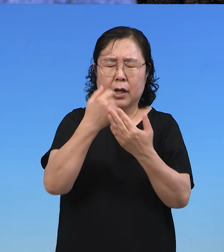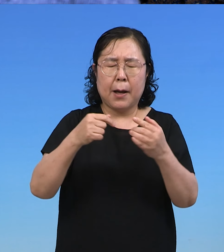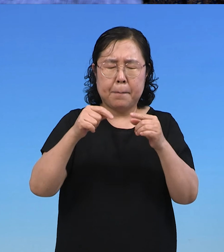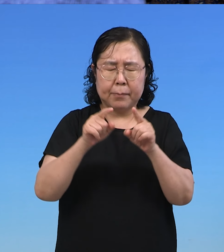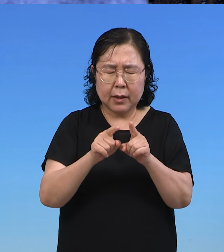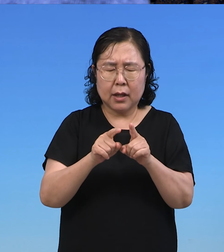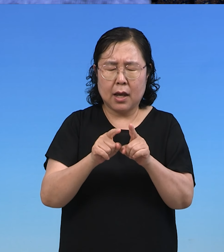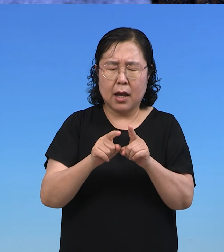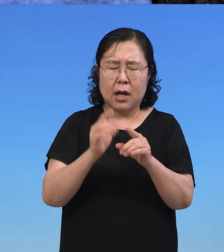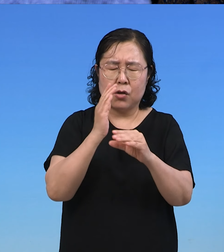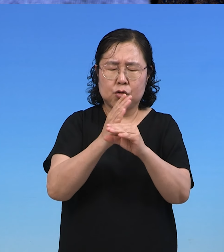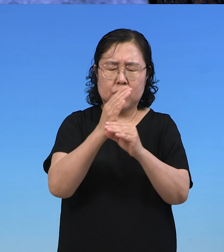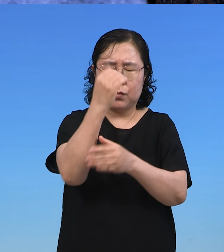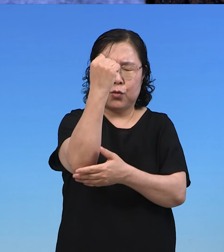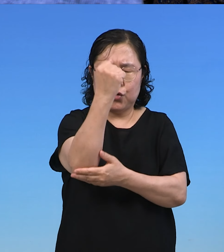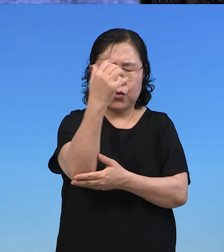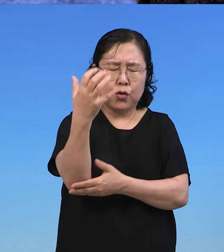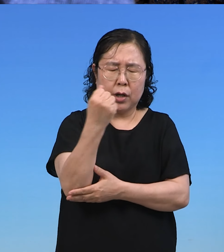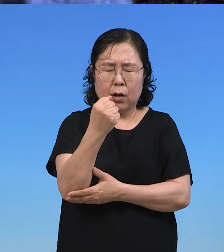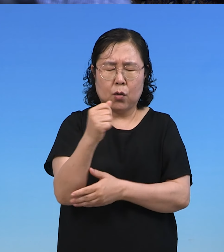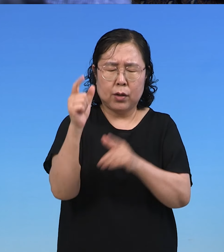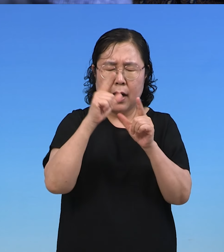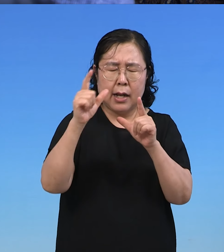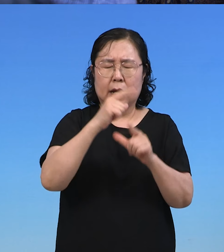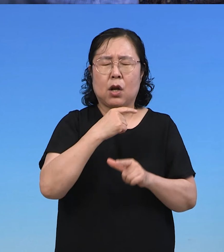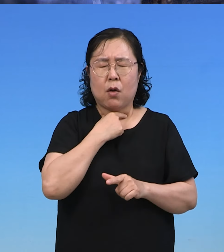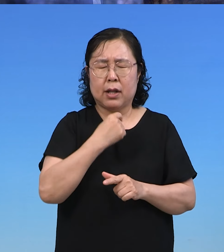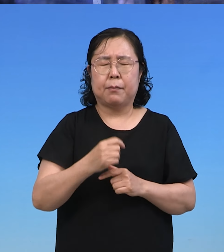허락하신 중심축을 허락하여 주시옵소서.